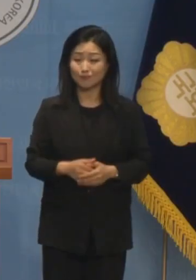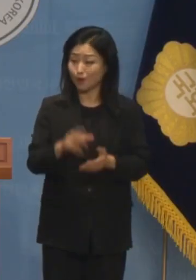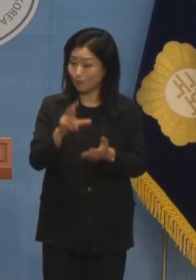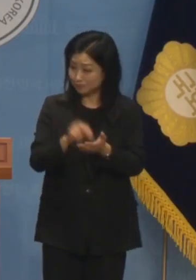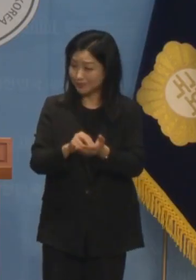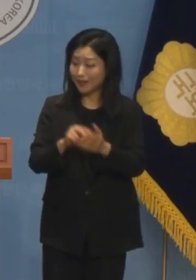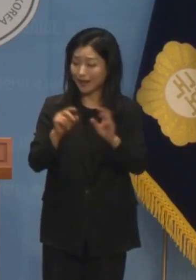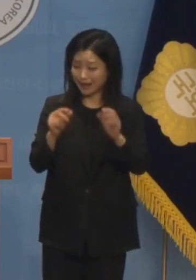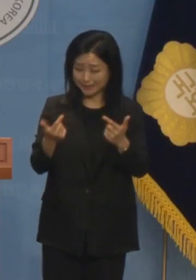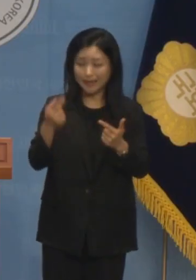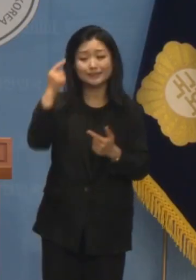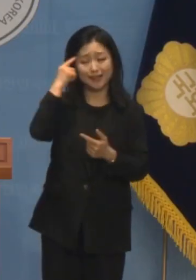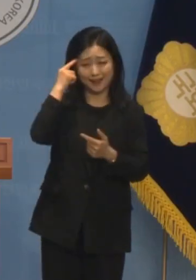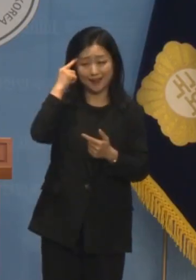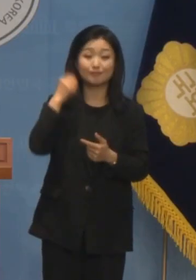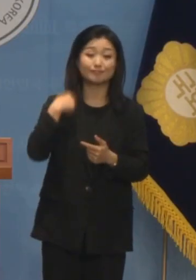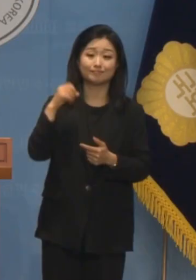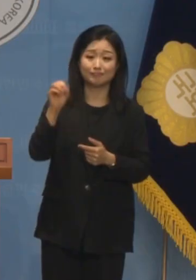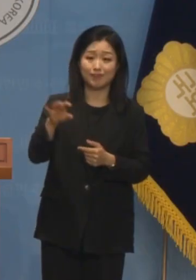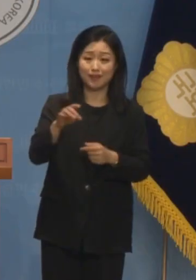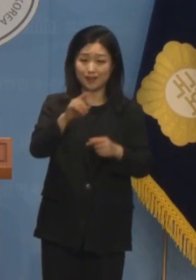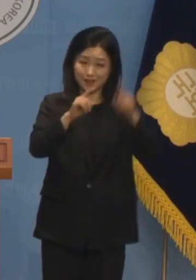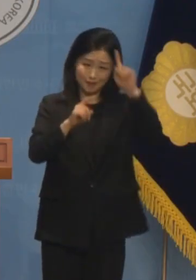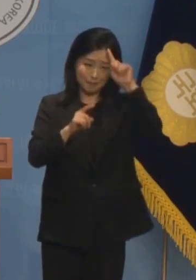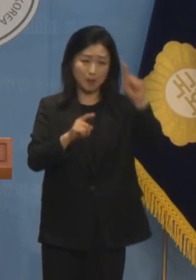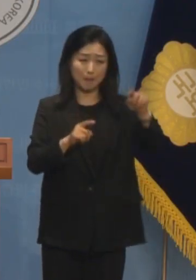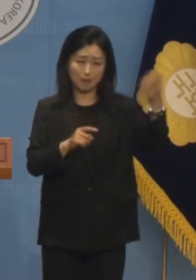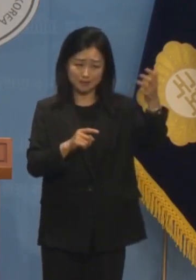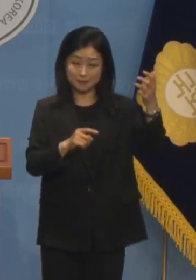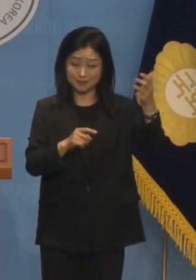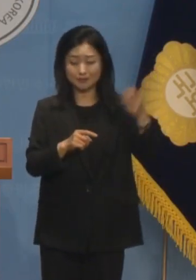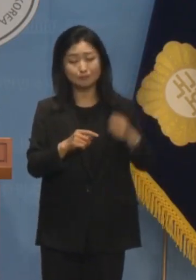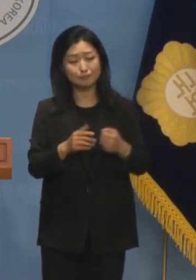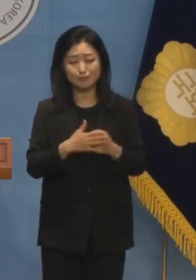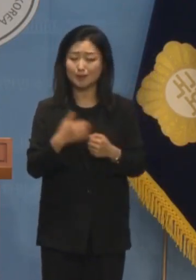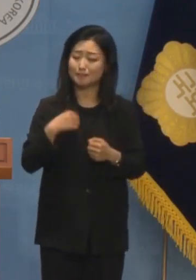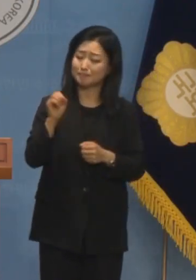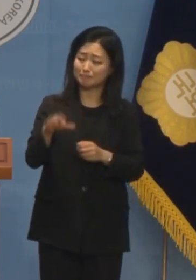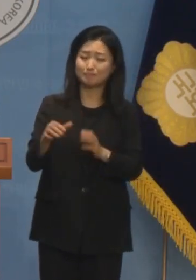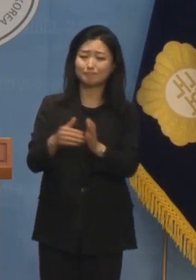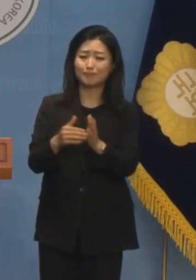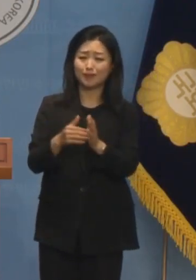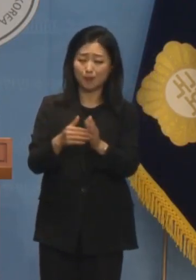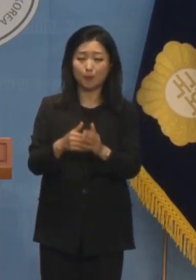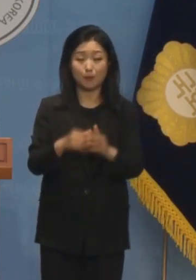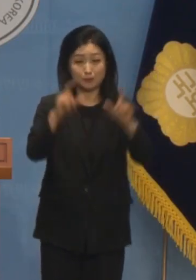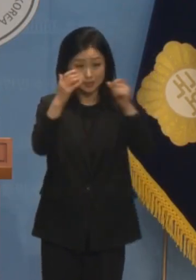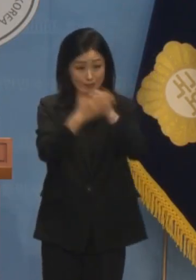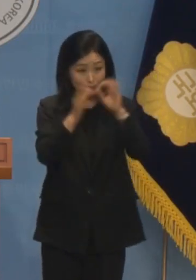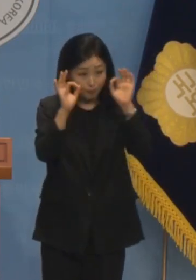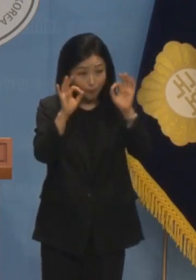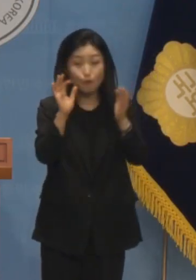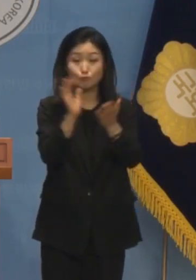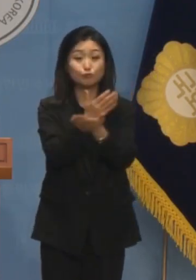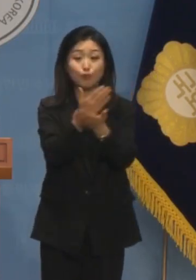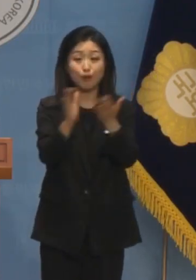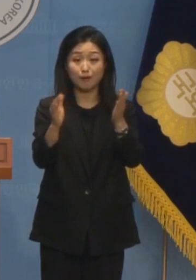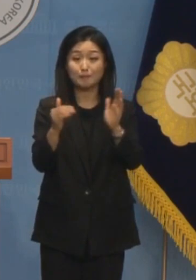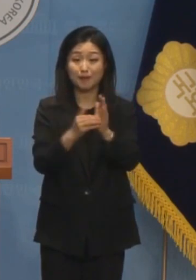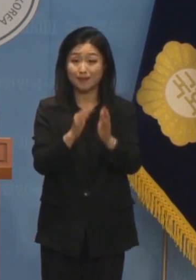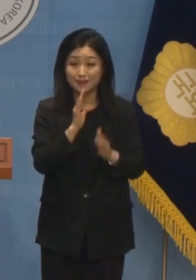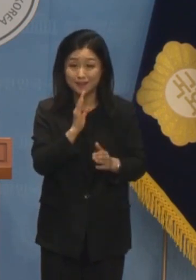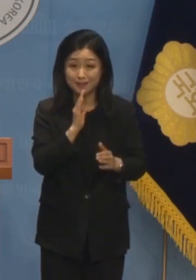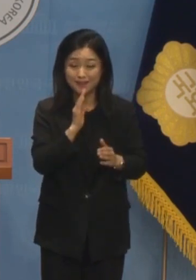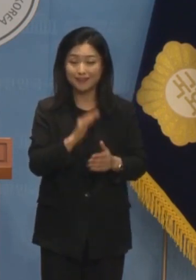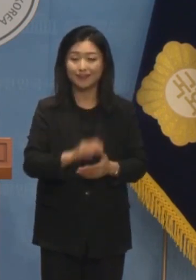문제가 아니라고 생각하는데 자꾸 180이라고 그러니까 말씀드리는 겁니다. 사진으로 보니까 확실히 구별이 되네요.